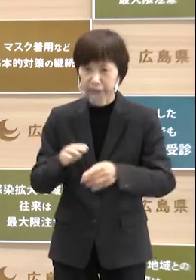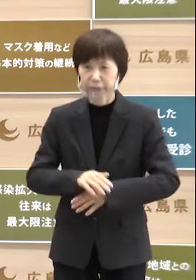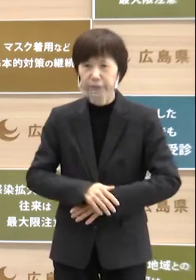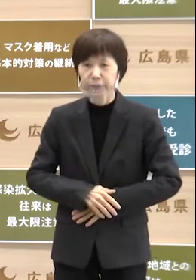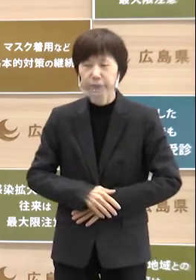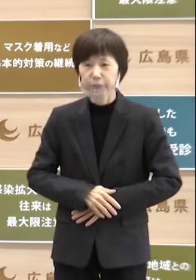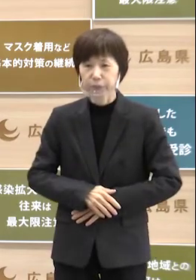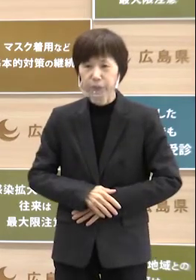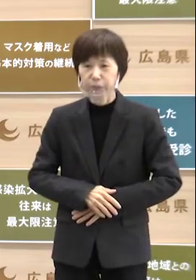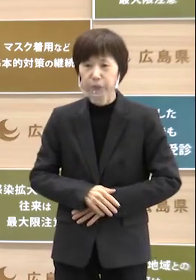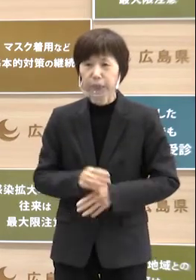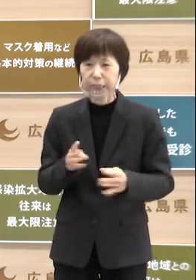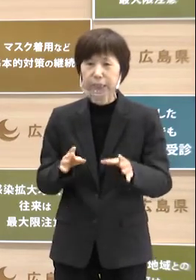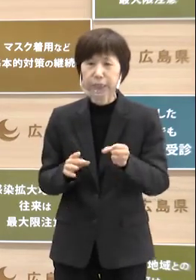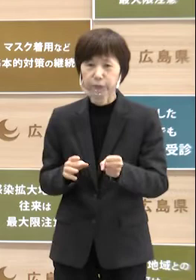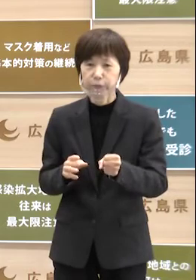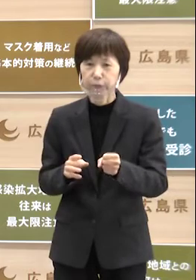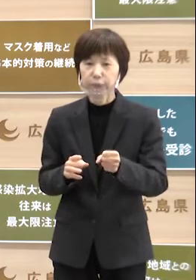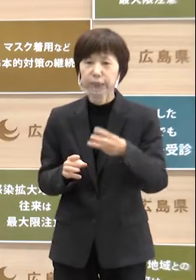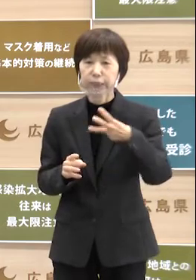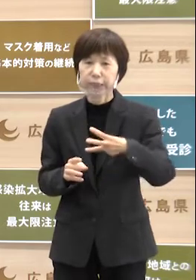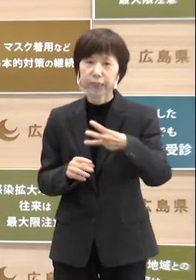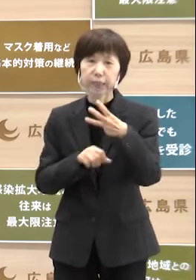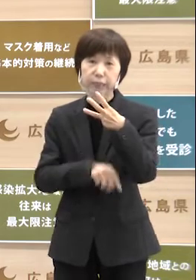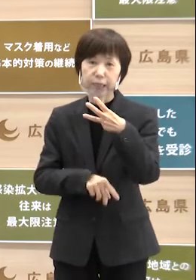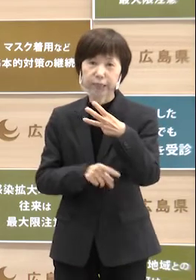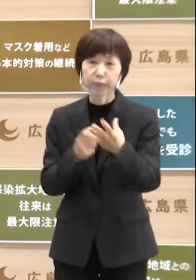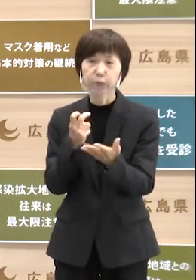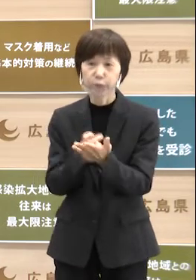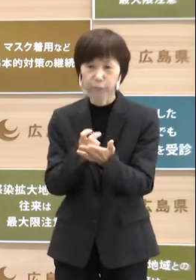非核三原則というのは我が国の国税でありますから、